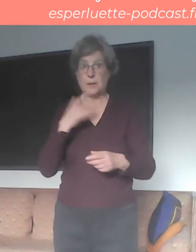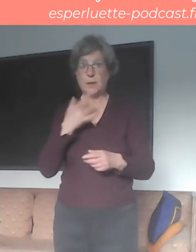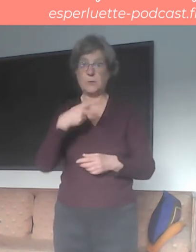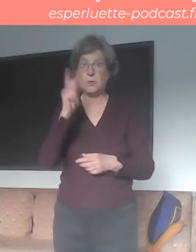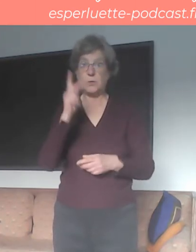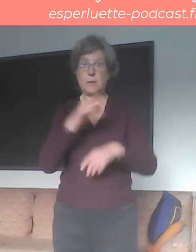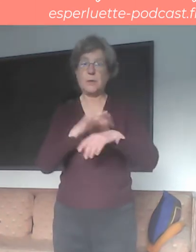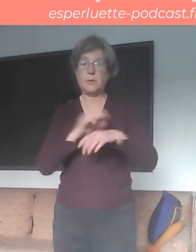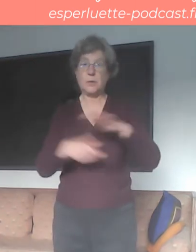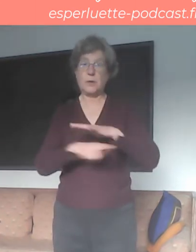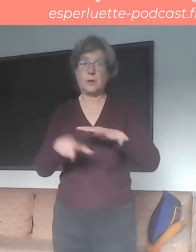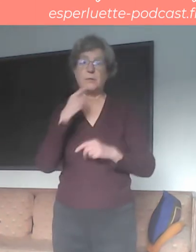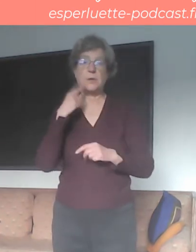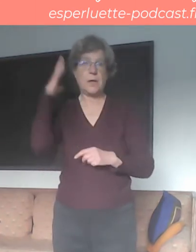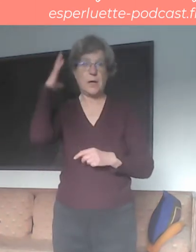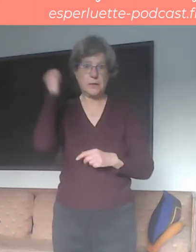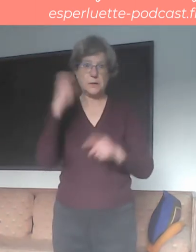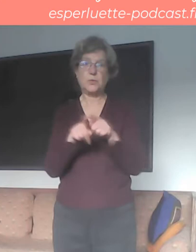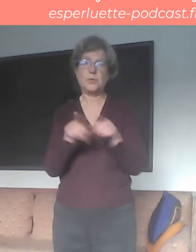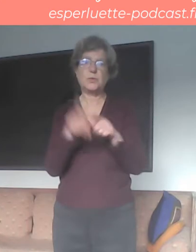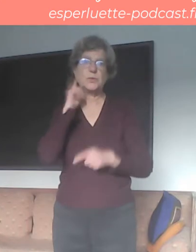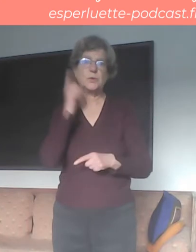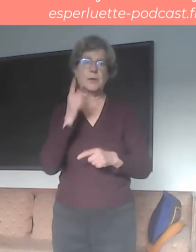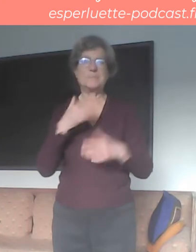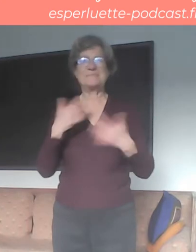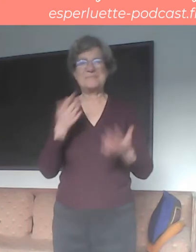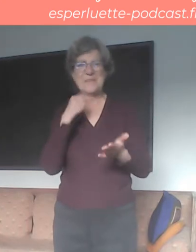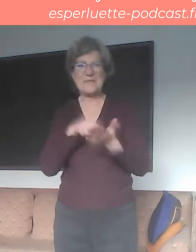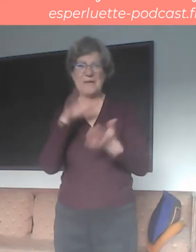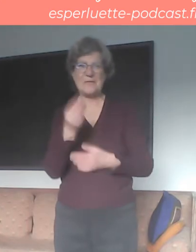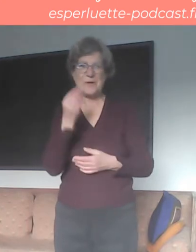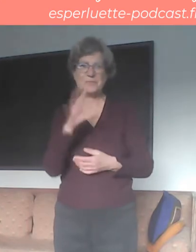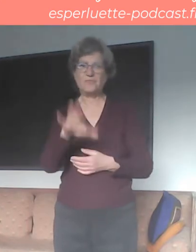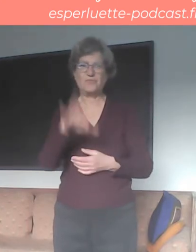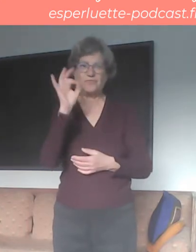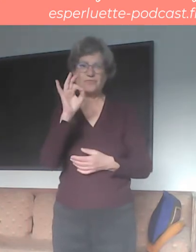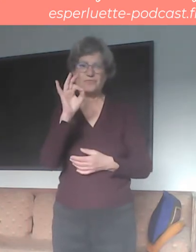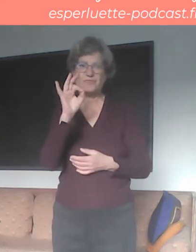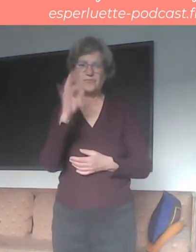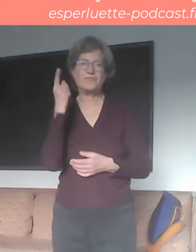très très différents, mais tous ont un point commun, c'est la langue. J'ai été amenée